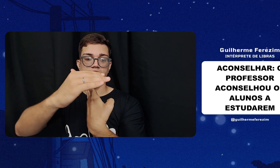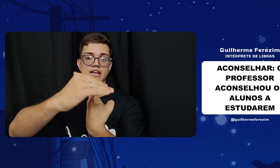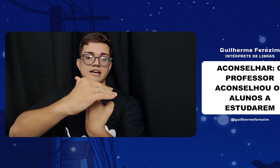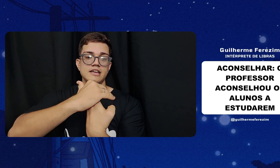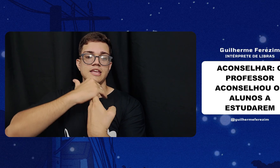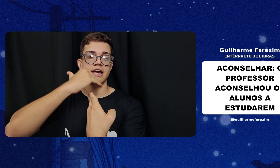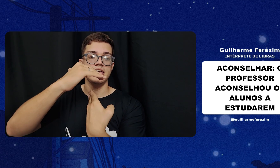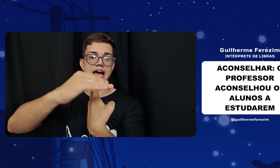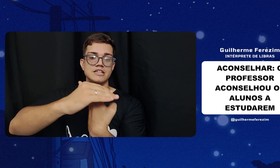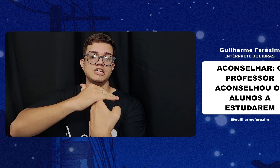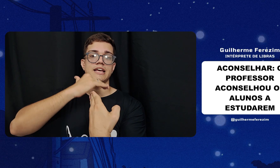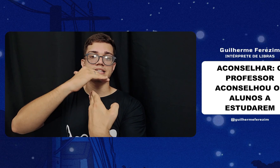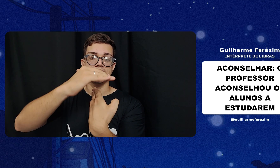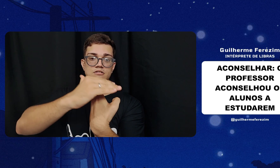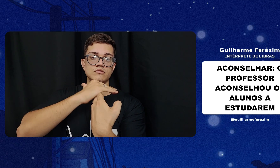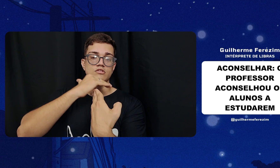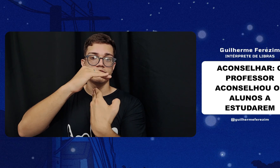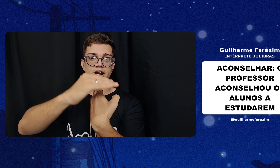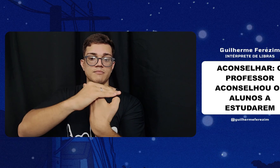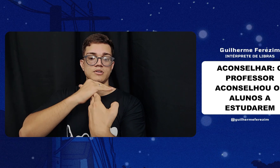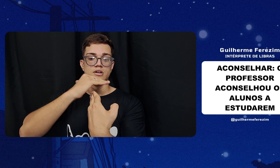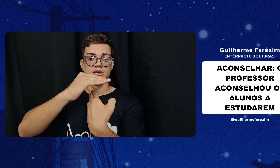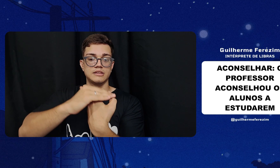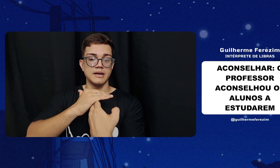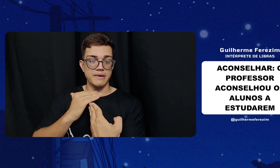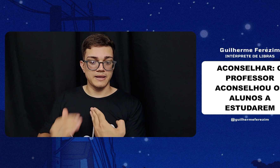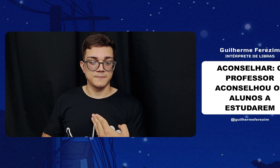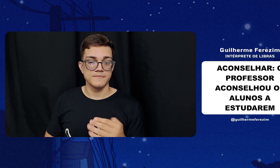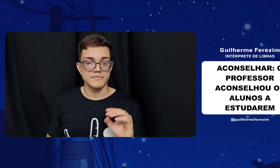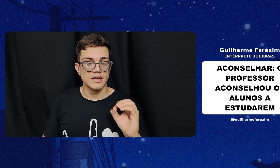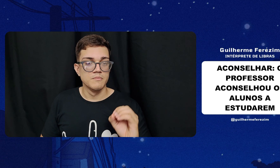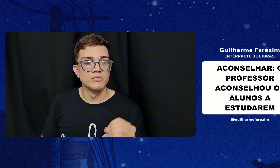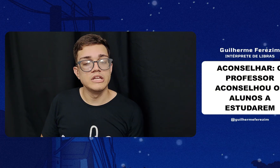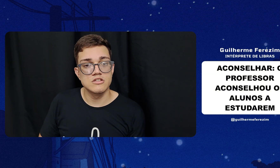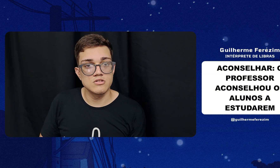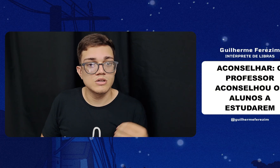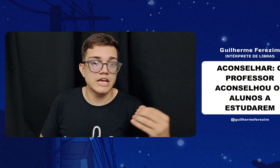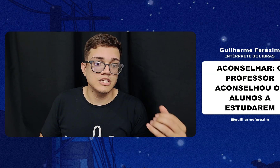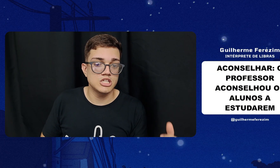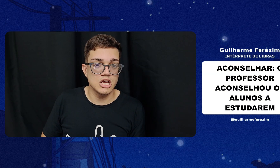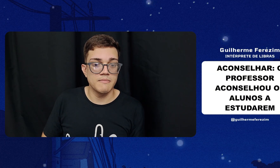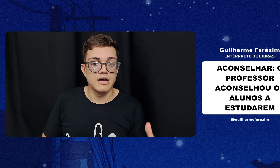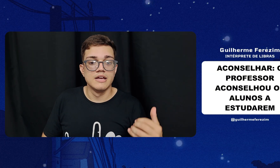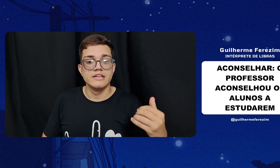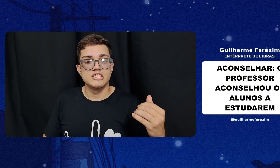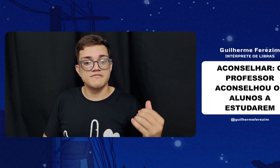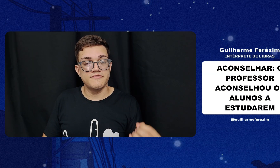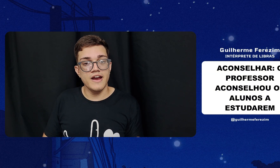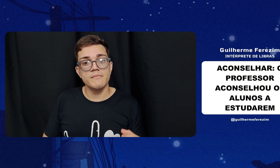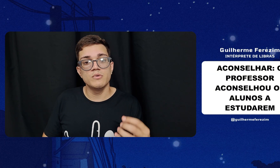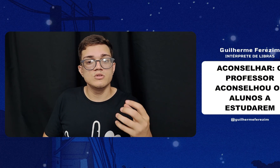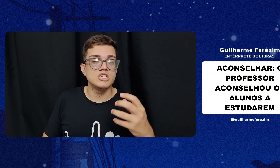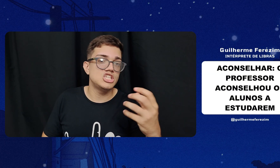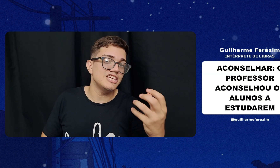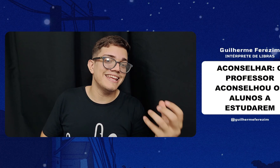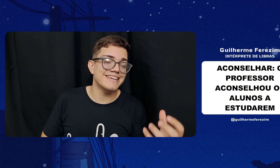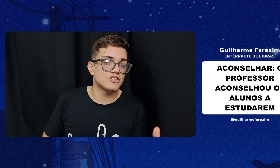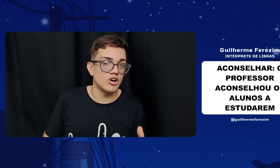mão vira e aí a direção do verbo também. Por isso que a gente chama de